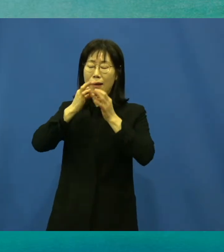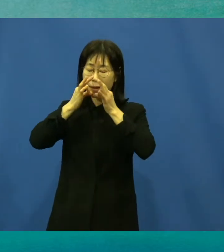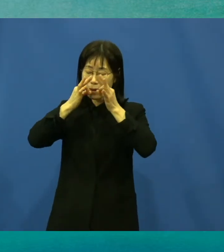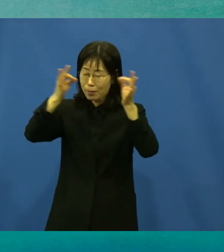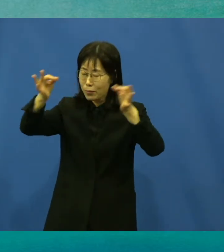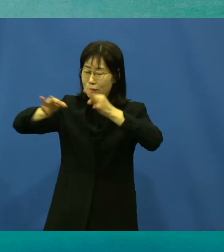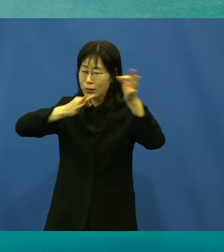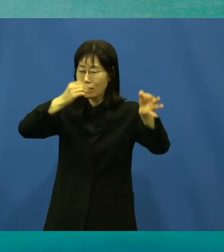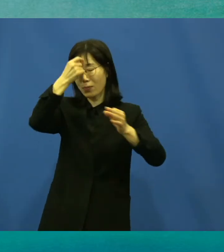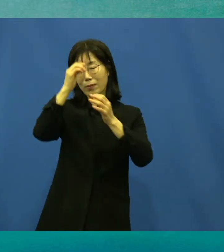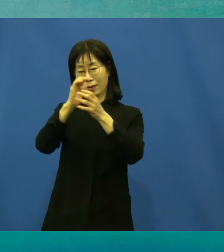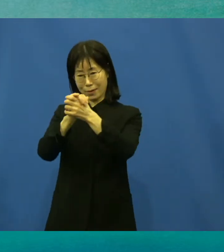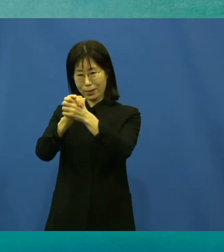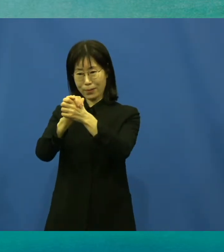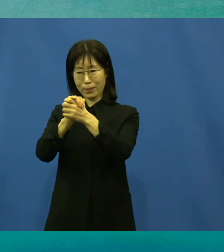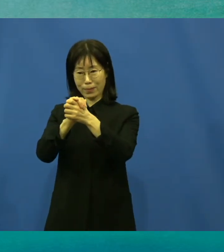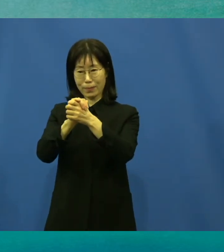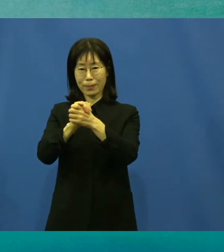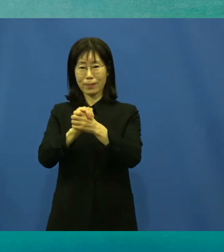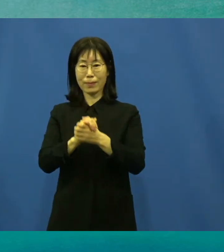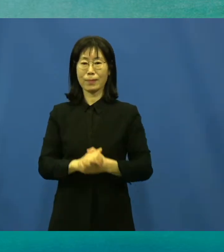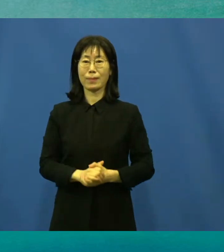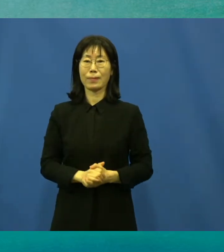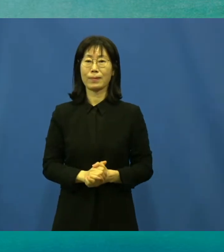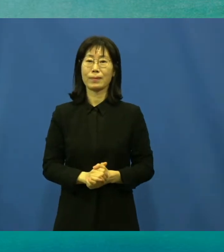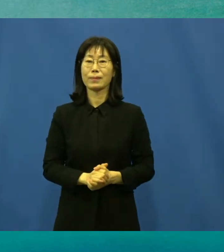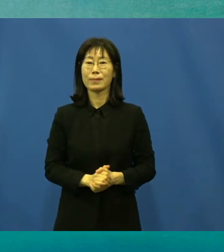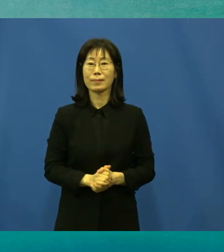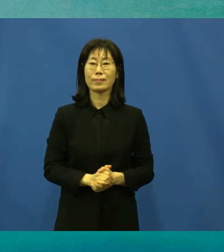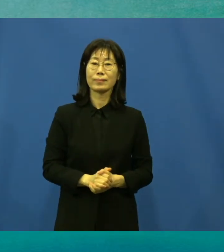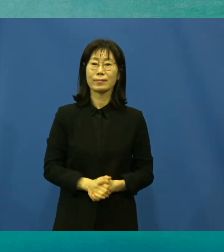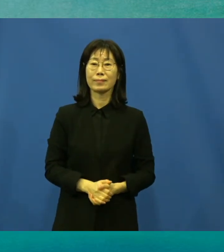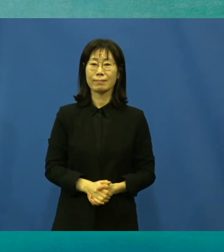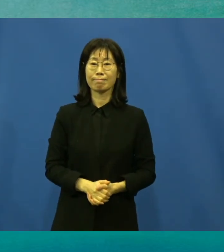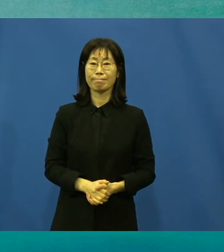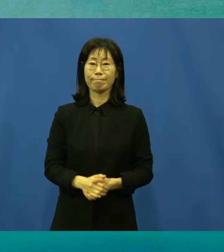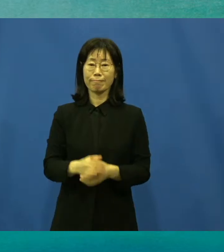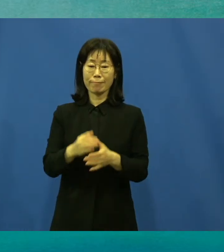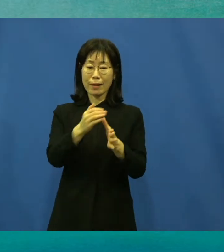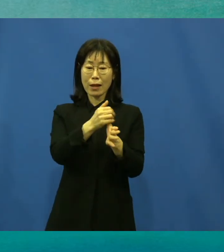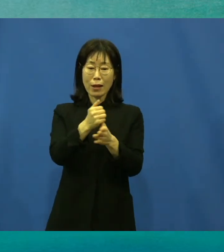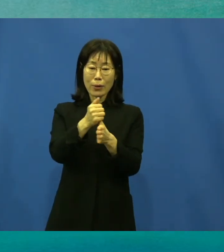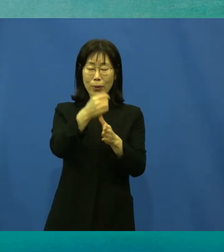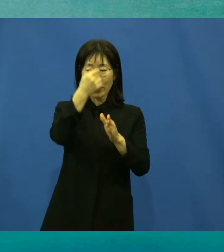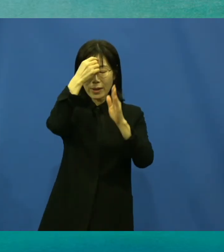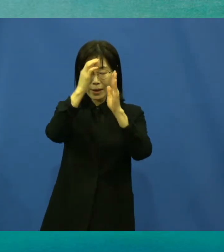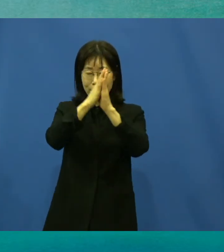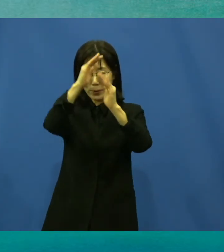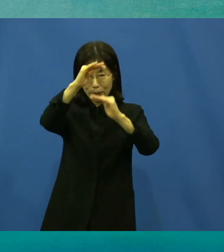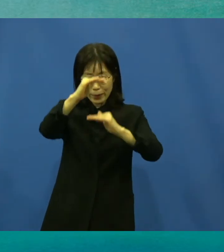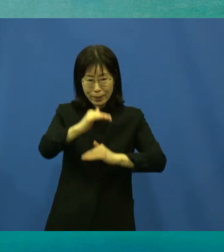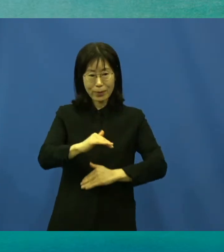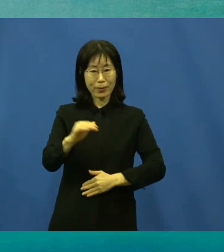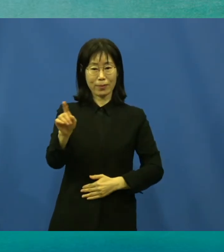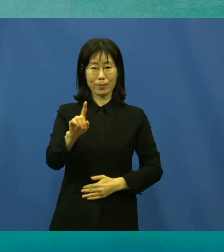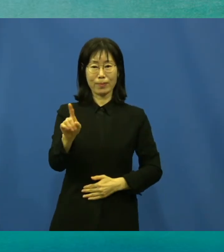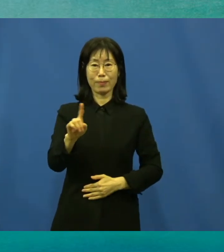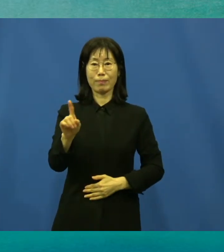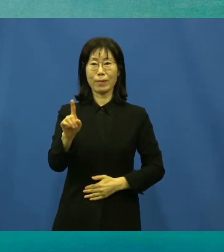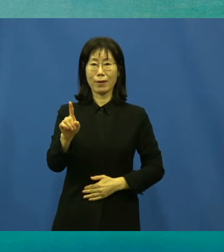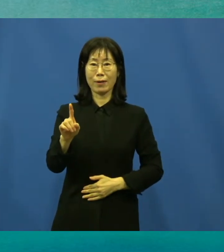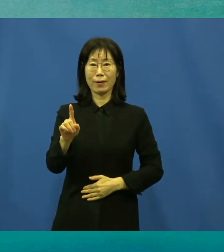기도는 기도 속에서 자랍니다. 요나의 기도는 그냥 늘어놓는 넋두리가 아닙니다. 아주 틀을